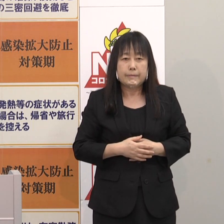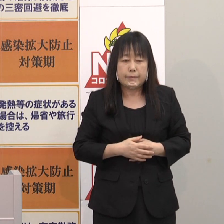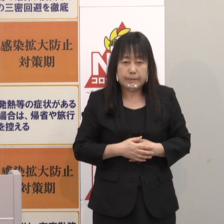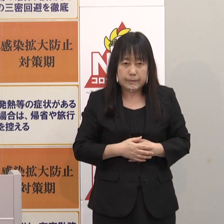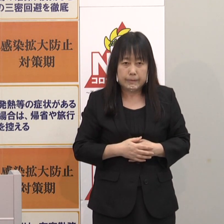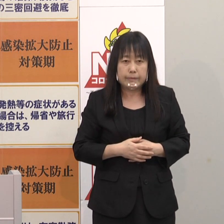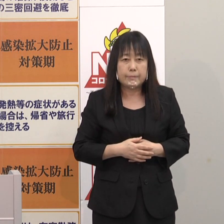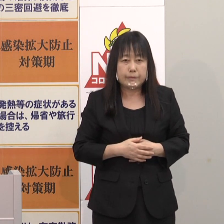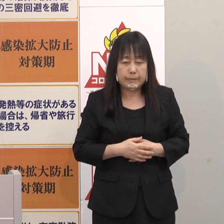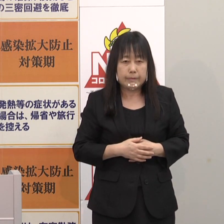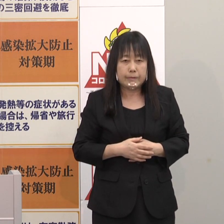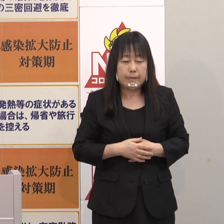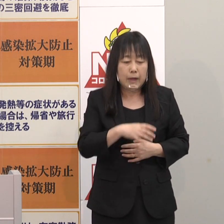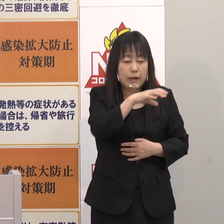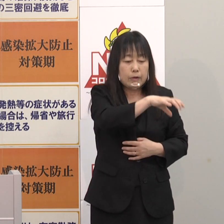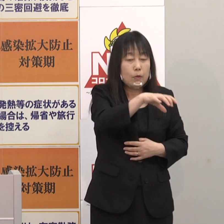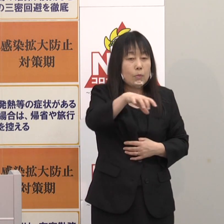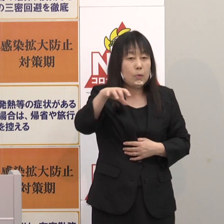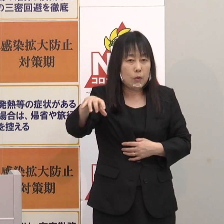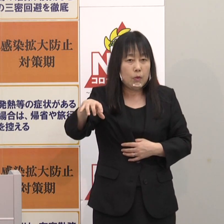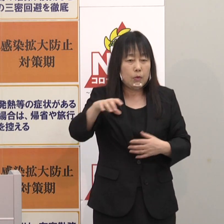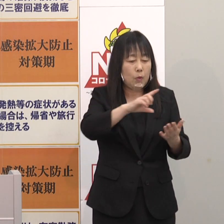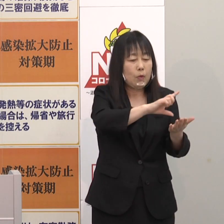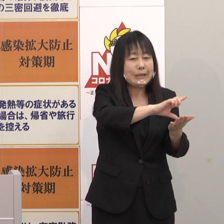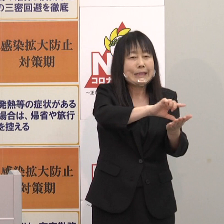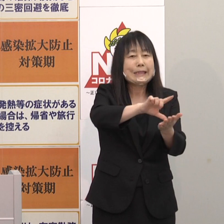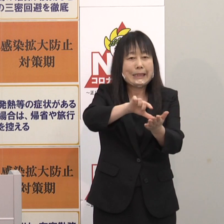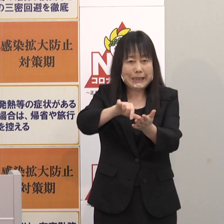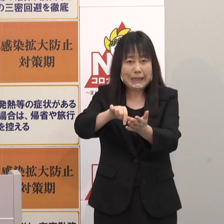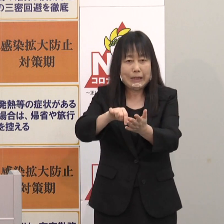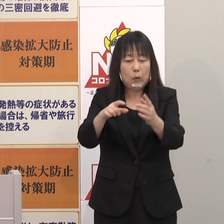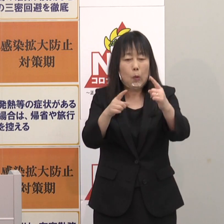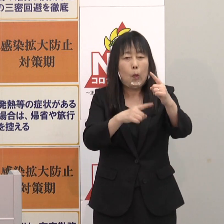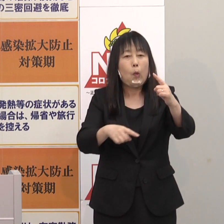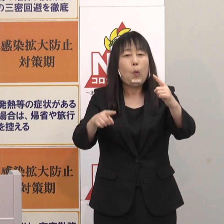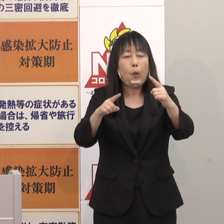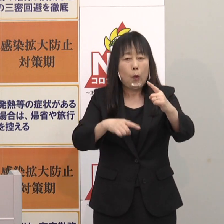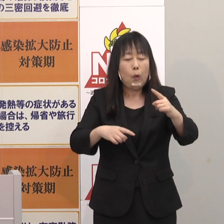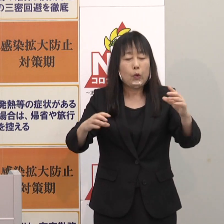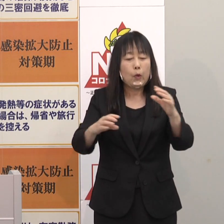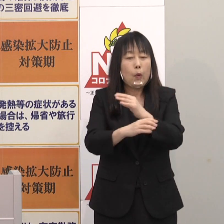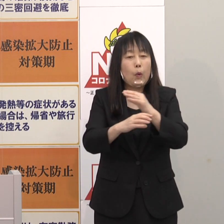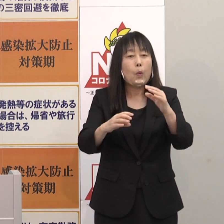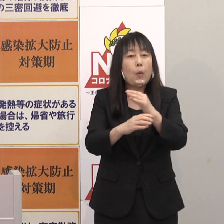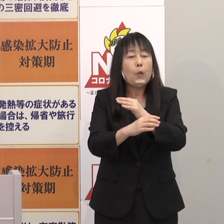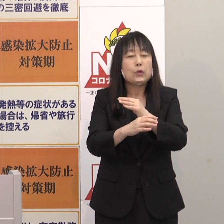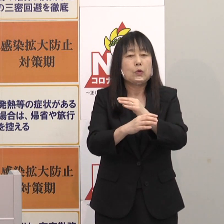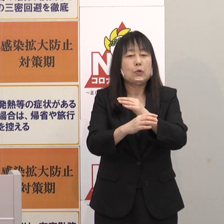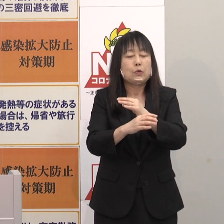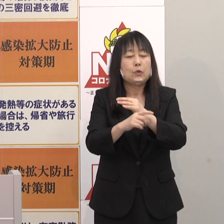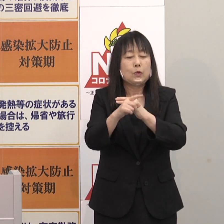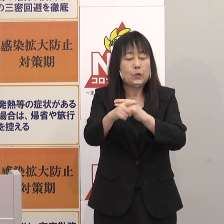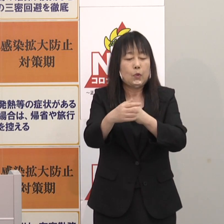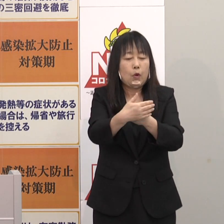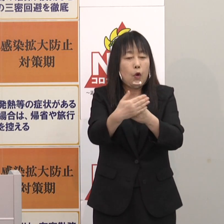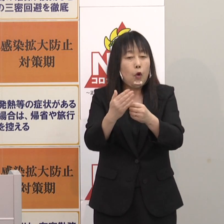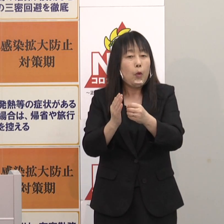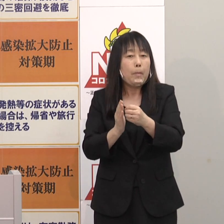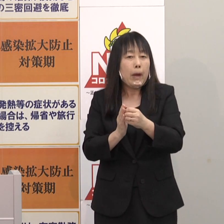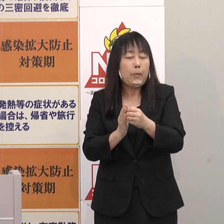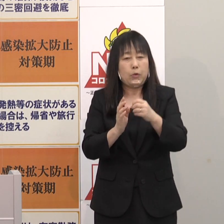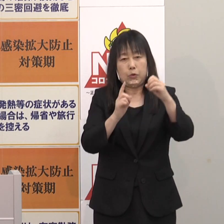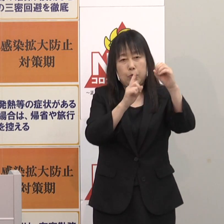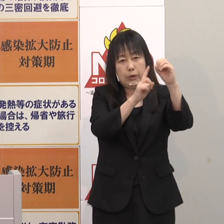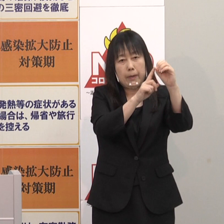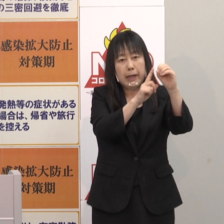地域の公共交通機関の維持のため、維持といいますか、一種